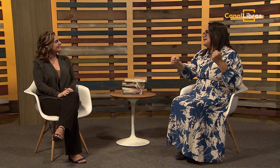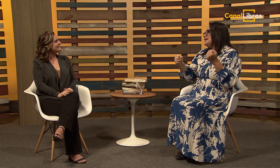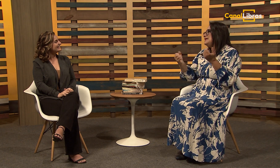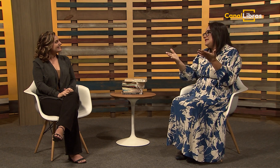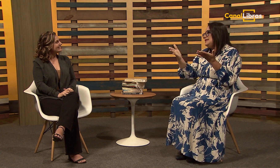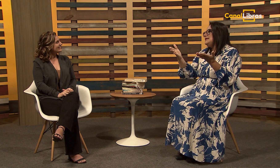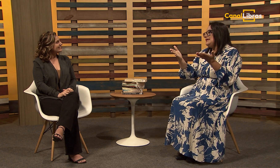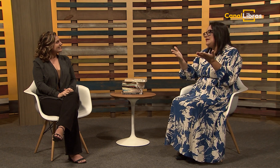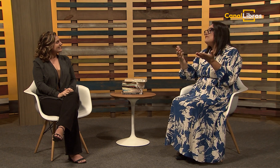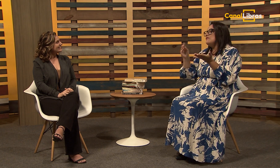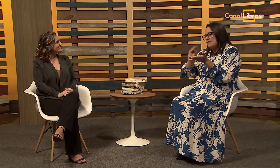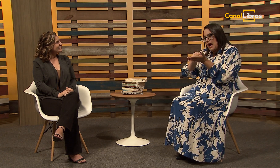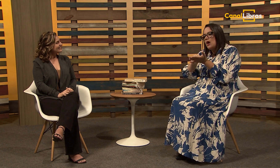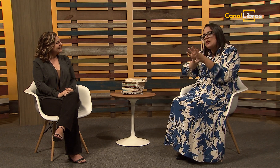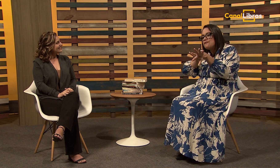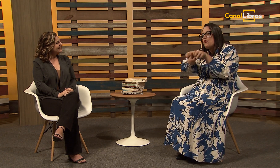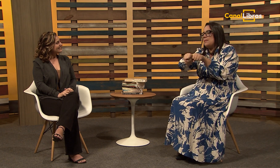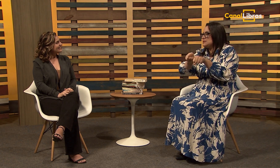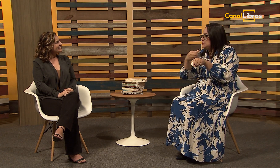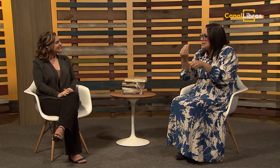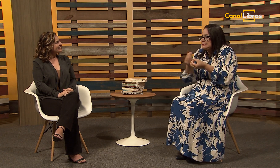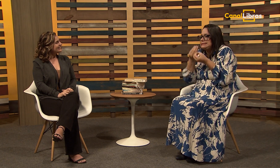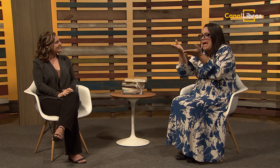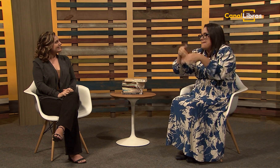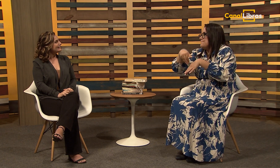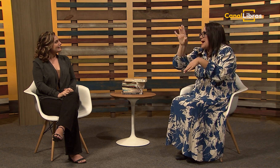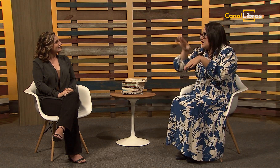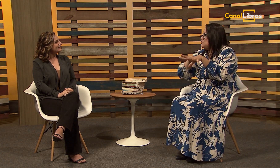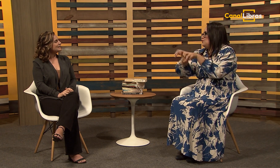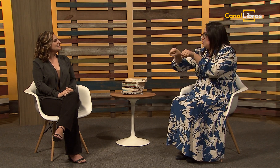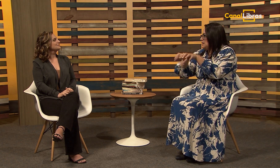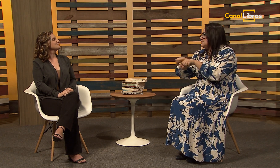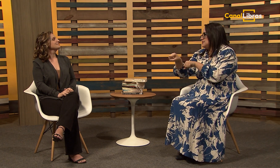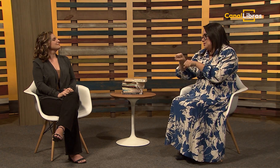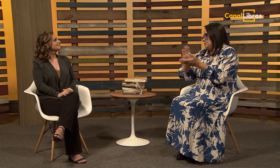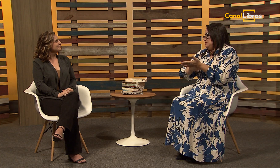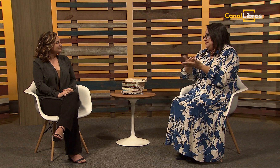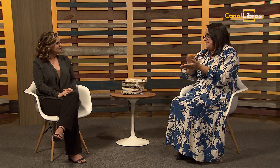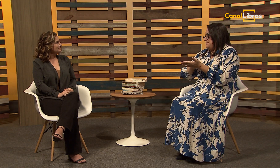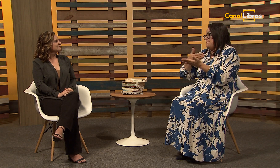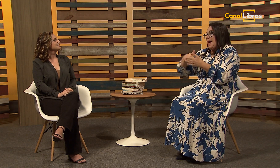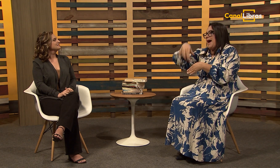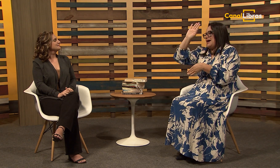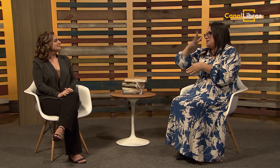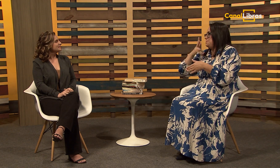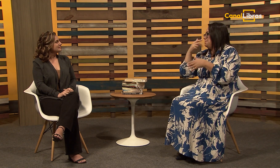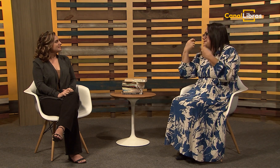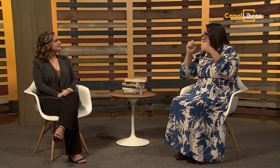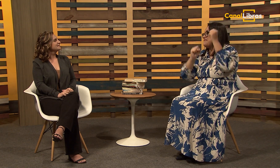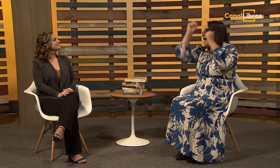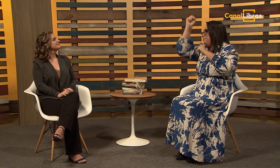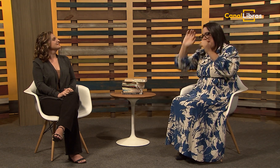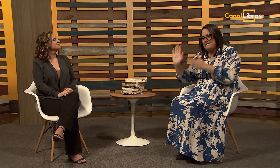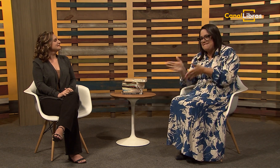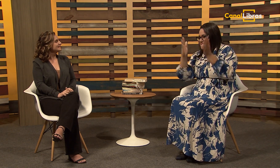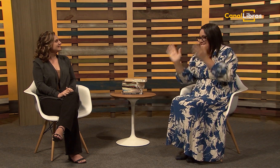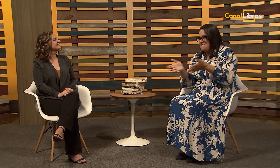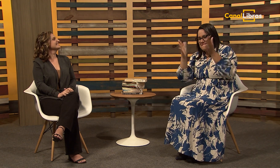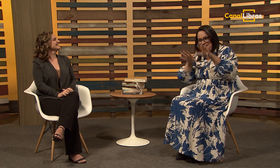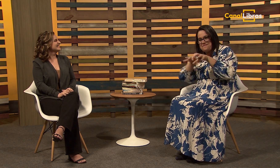nacional é muito extenso. Precisamos ter, sim, mais capacitação de intérpretes por área de atuação, como uma fábrica de intérpretes